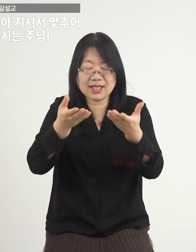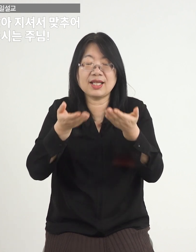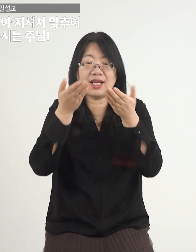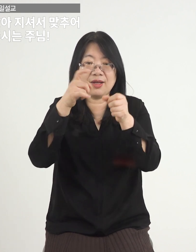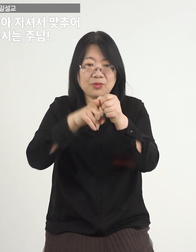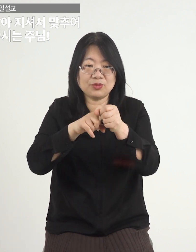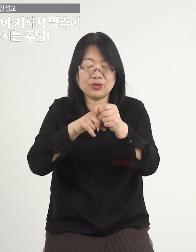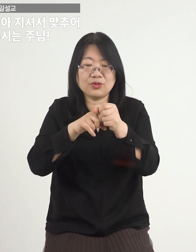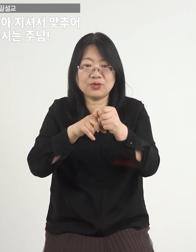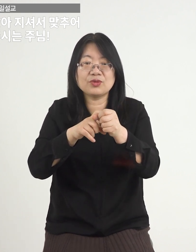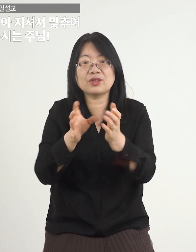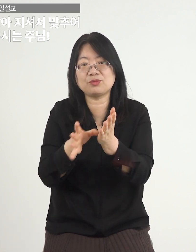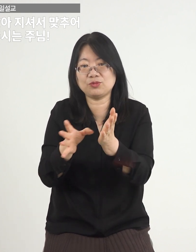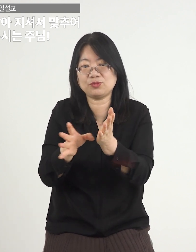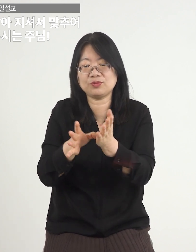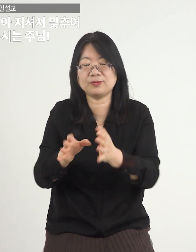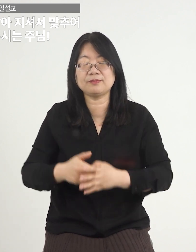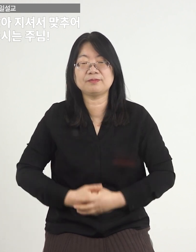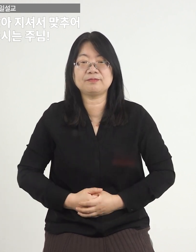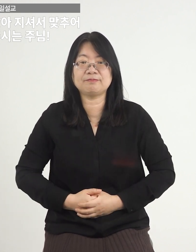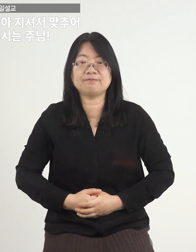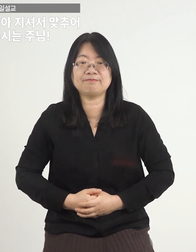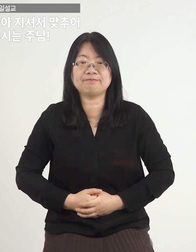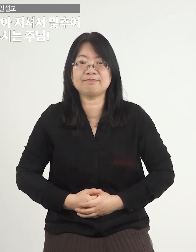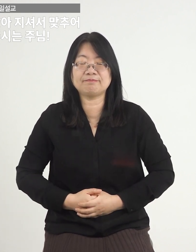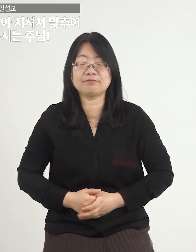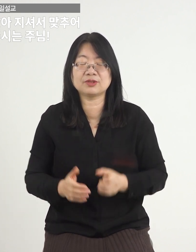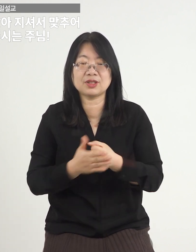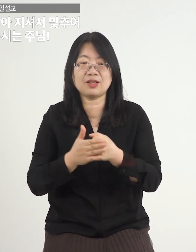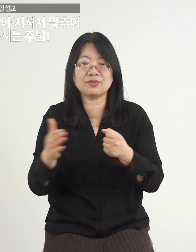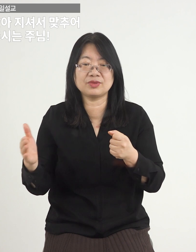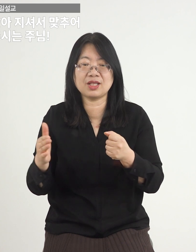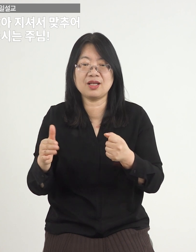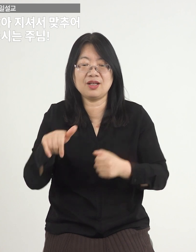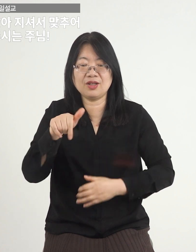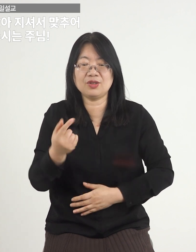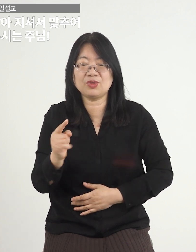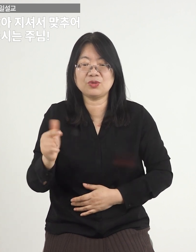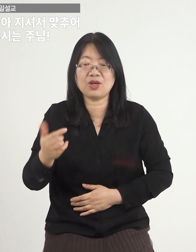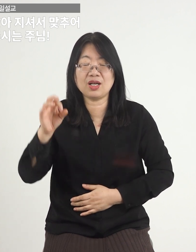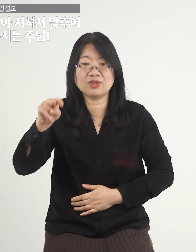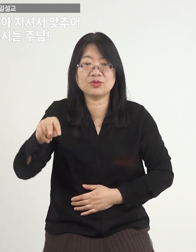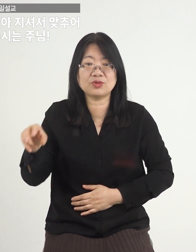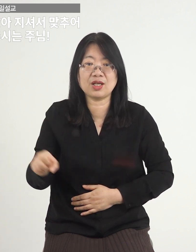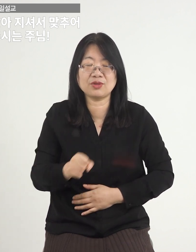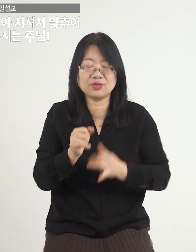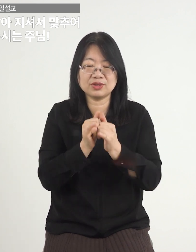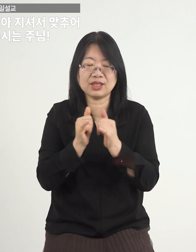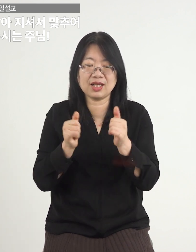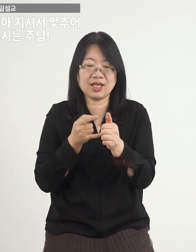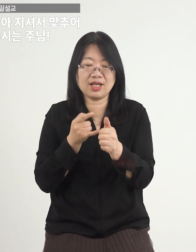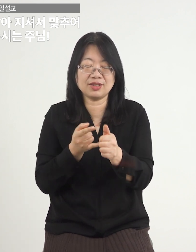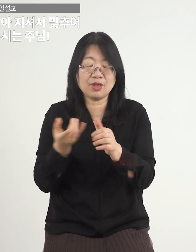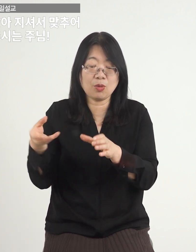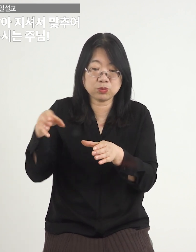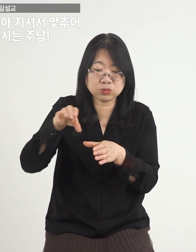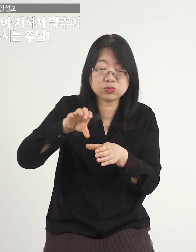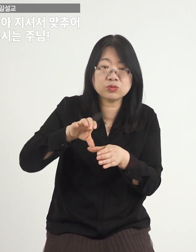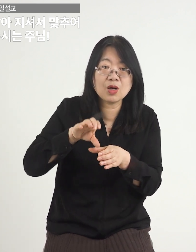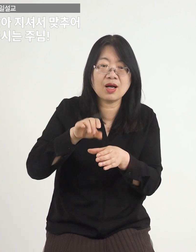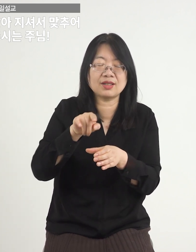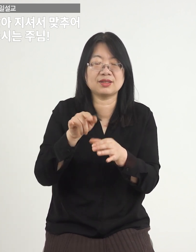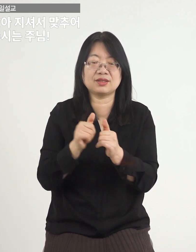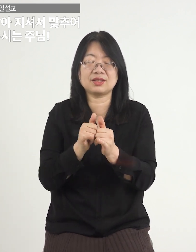제의용 물품입니다. 그래서 이 관유로 사람에게 부으면